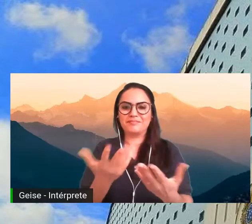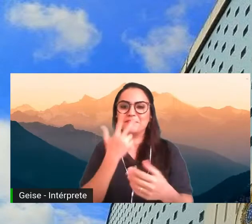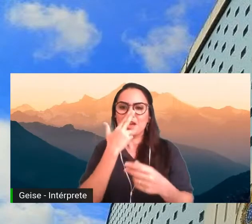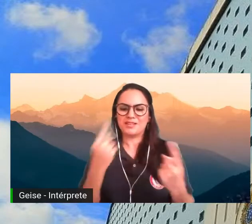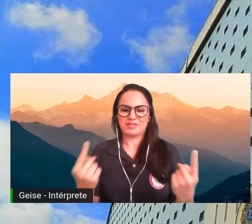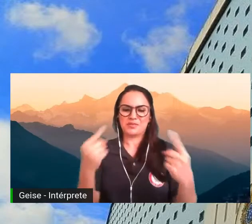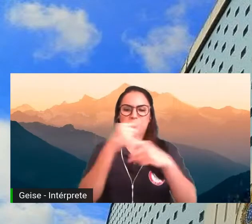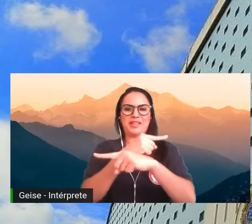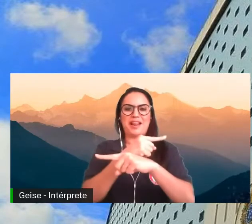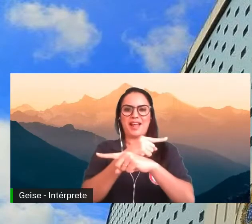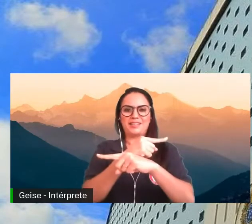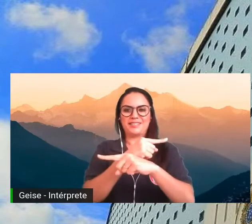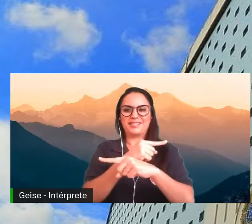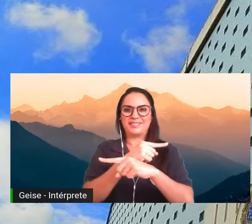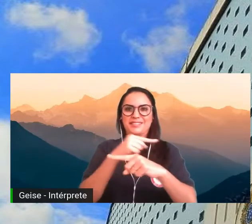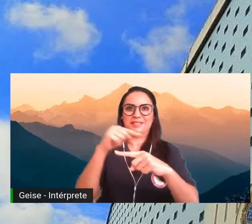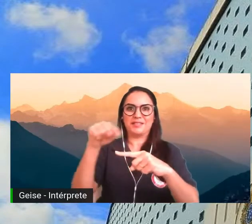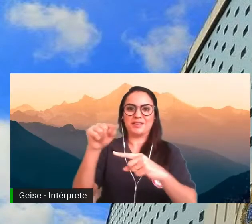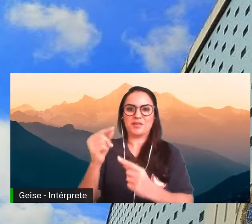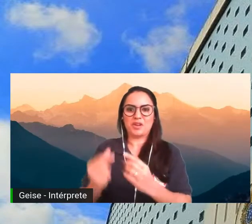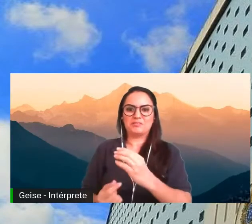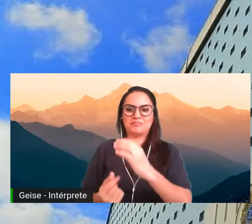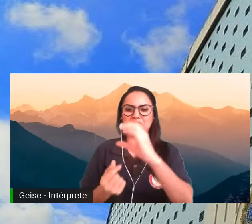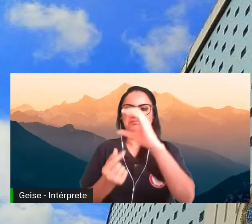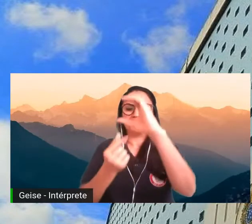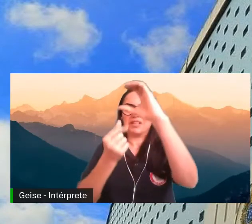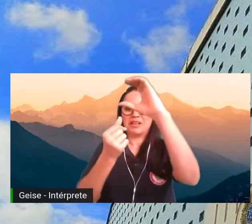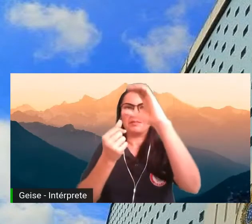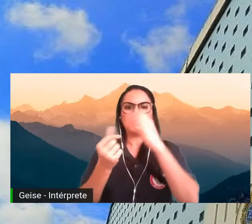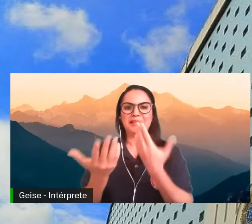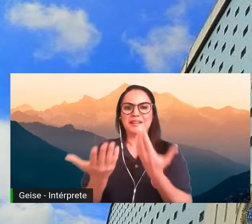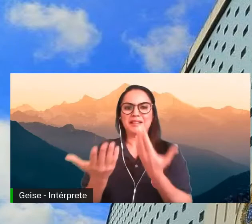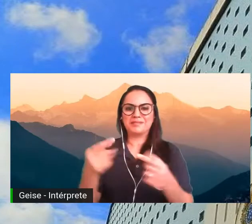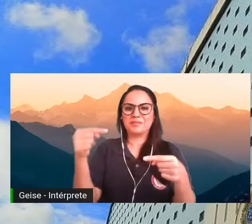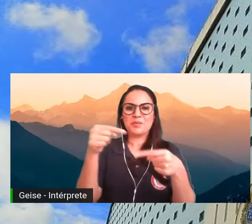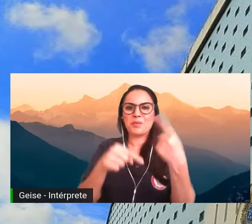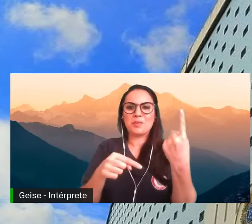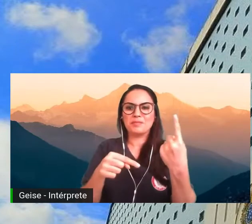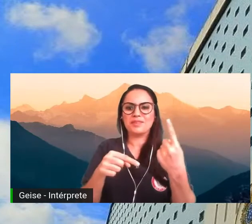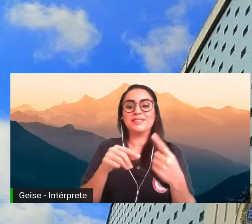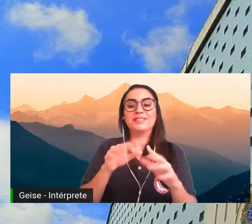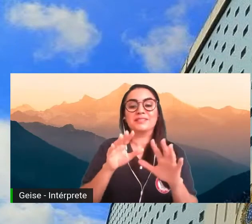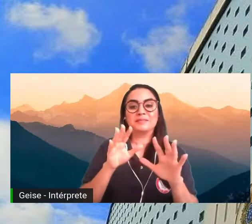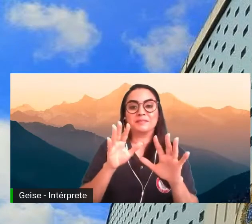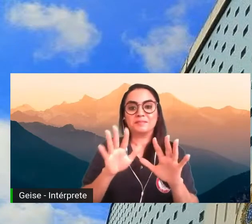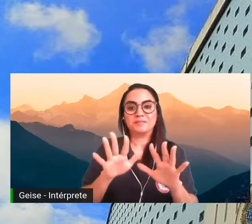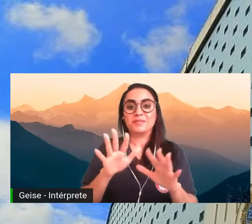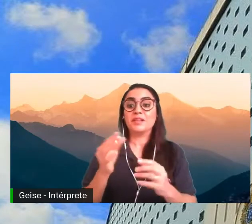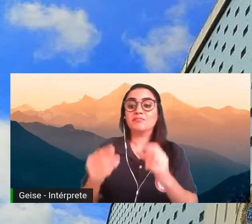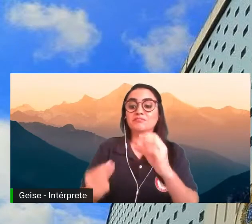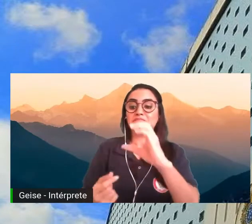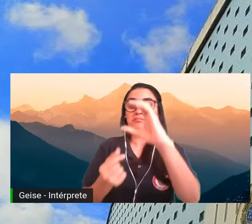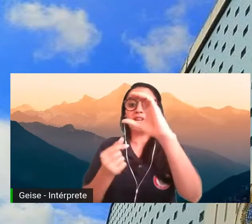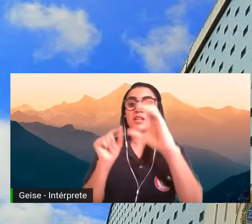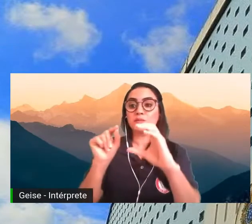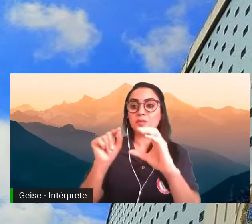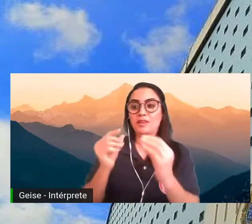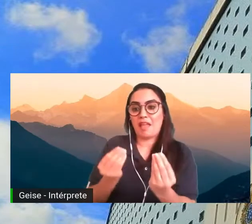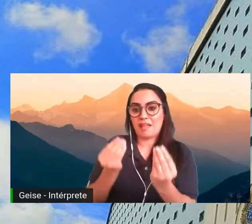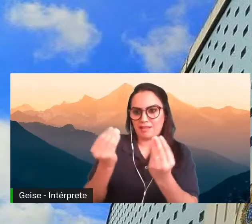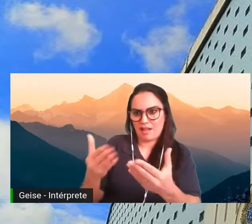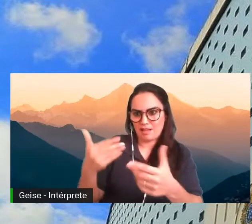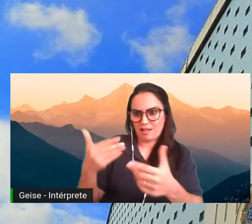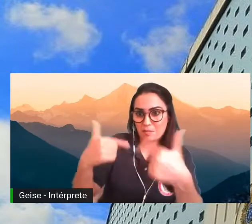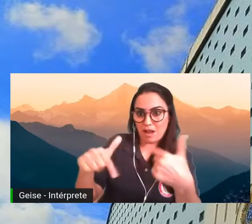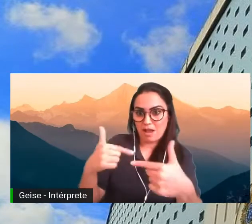ela desvela, ela diz que o rei está nu. Ela diz o que é o capitalismo. Ah, ele dá emprego, porque faz empresas,